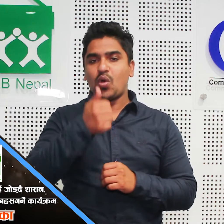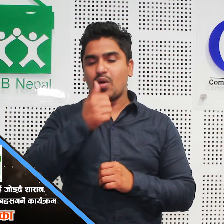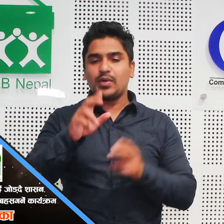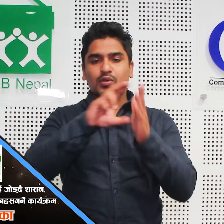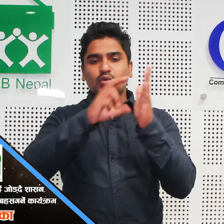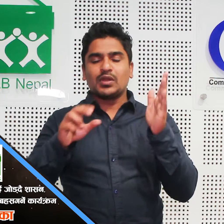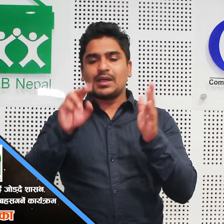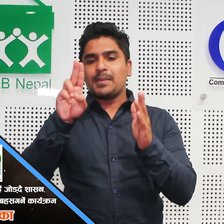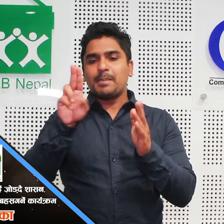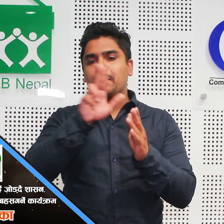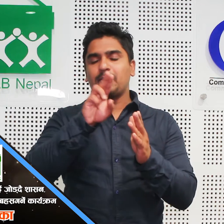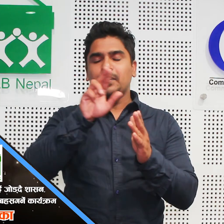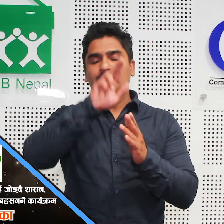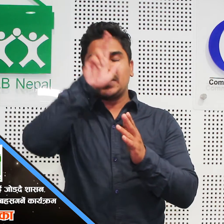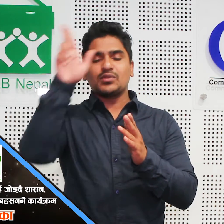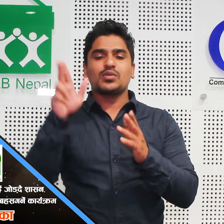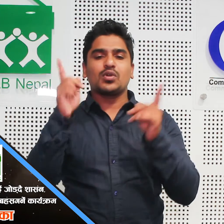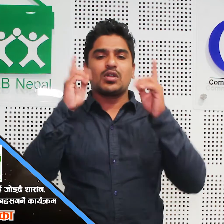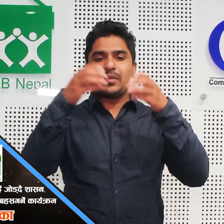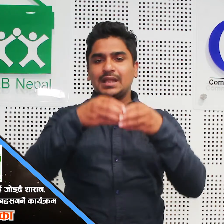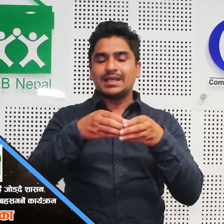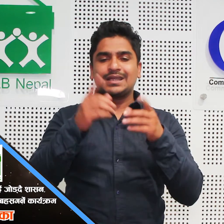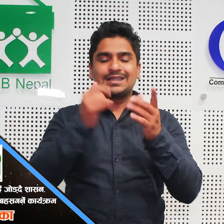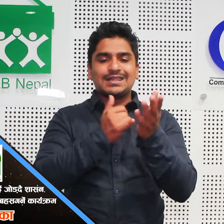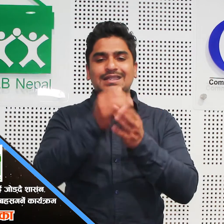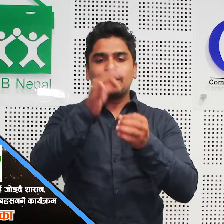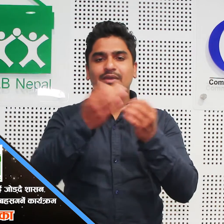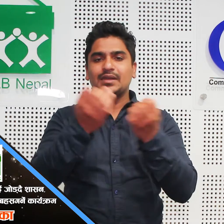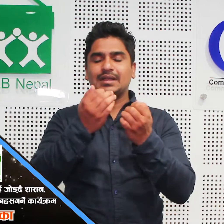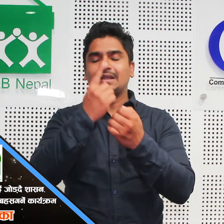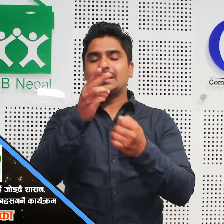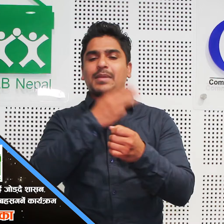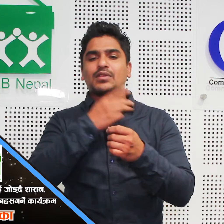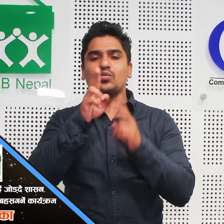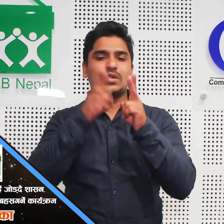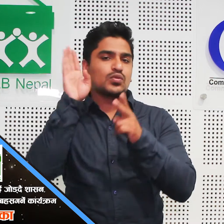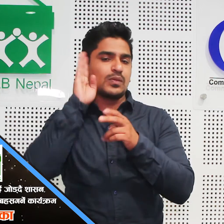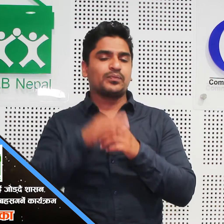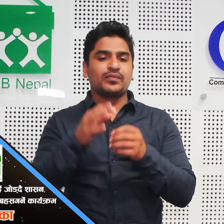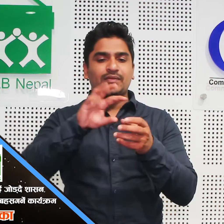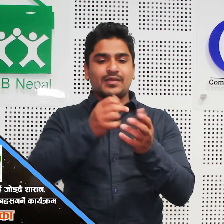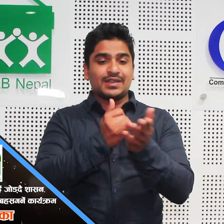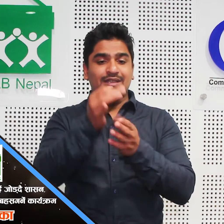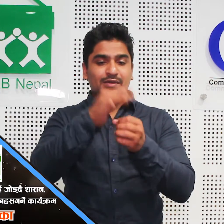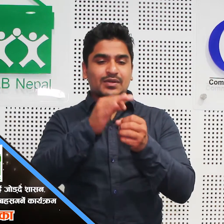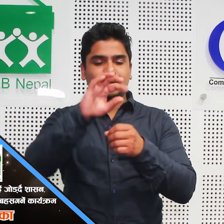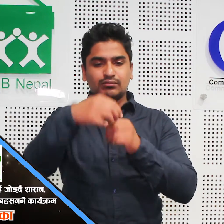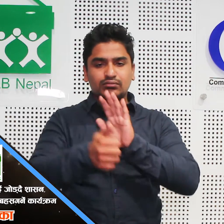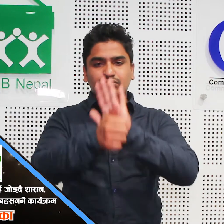दोलखाको भीमेश्वर नगरपालिकामा कृषि व्यवसाय गर्ने एकजना व्यवसायीका कुरा सुनौं। कृषि व्यवसायलाई पुनरुत्थान गर्न